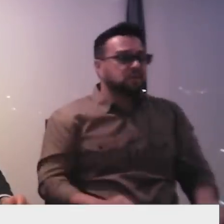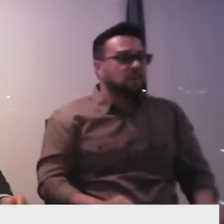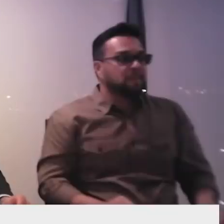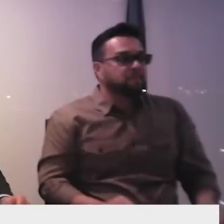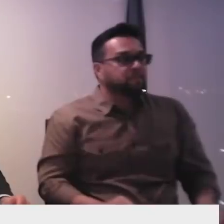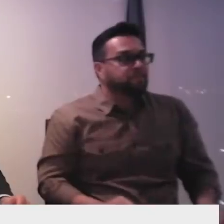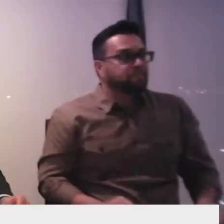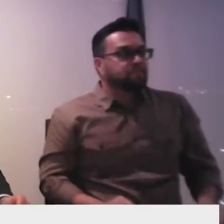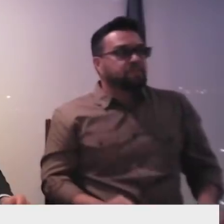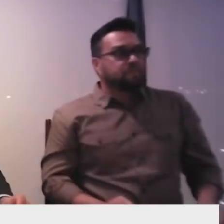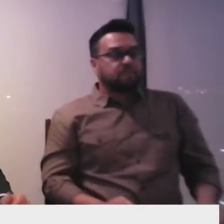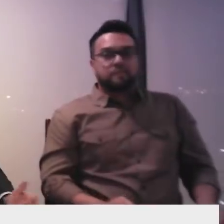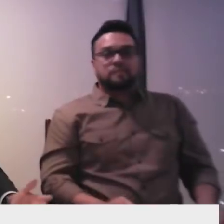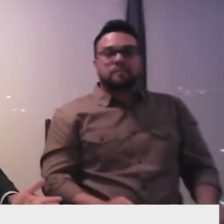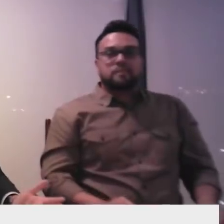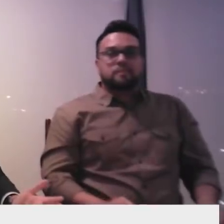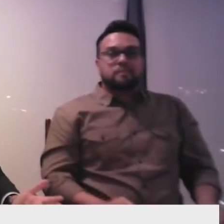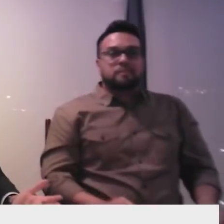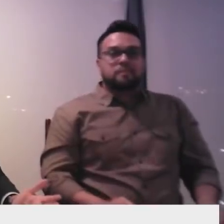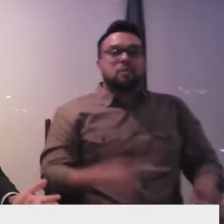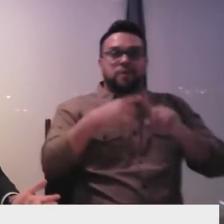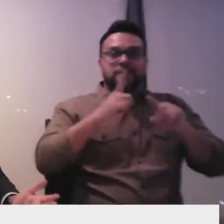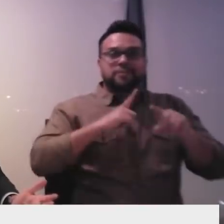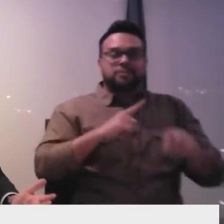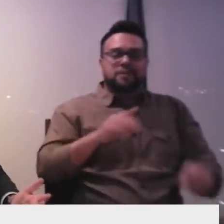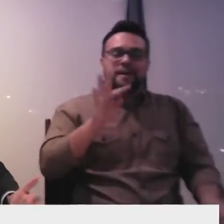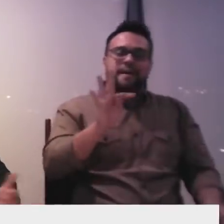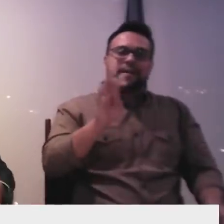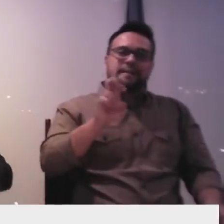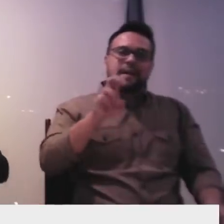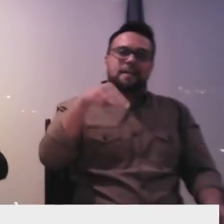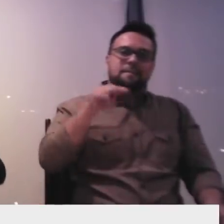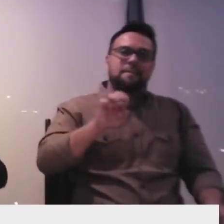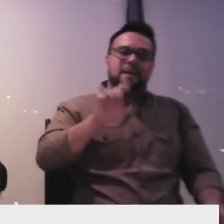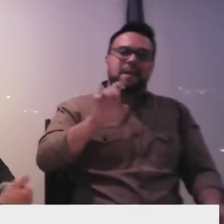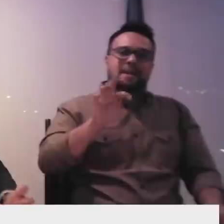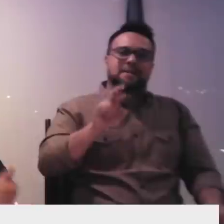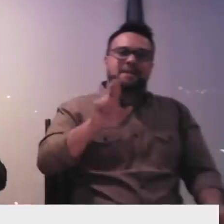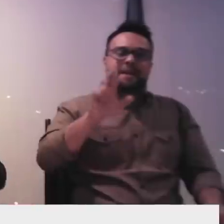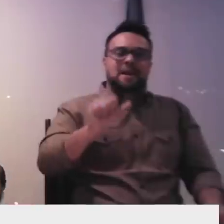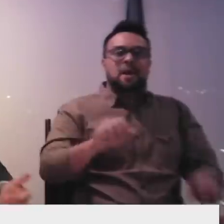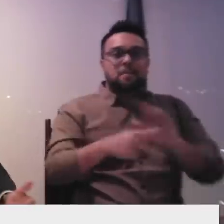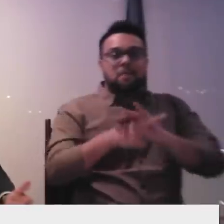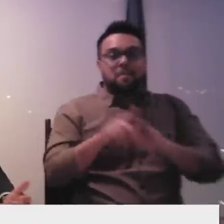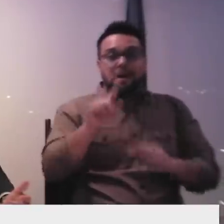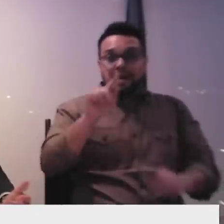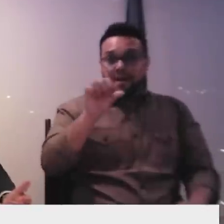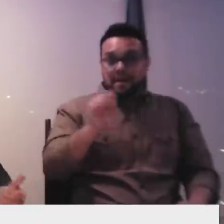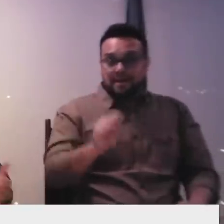de uma termoelétrica a gás, né? E agora que essa termoelétrica a